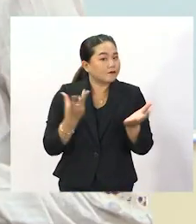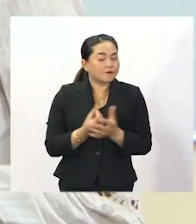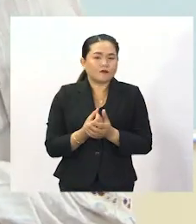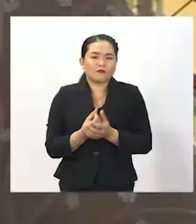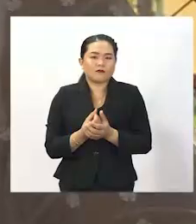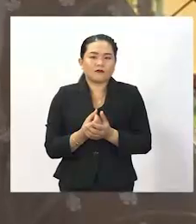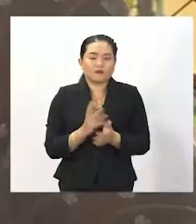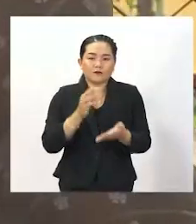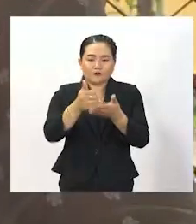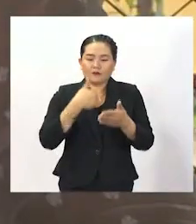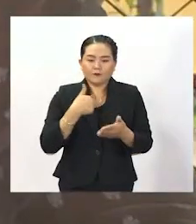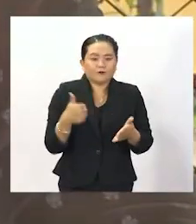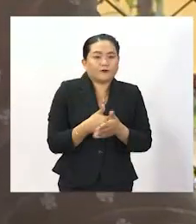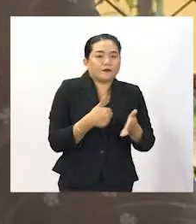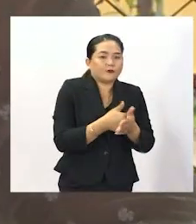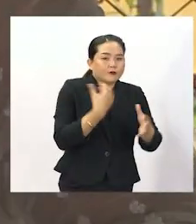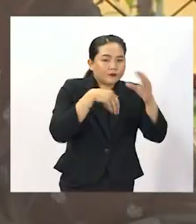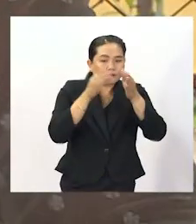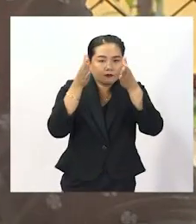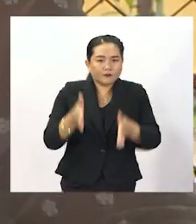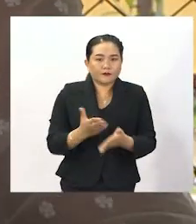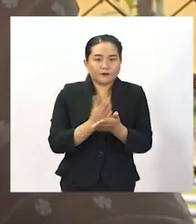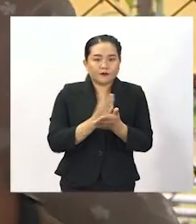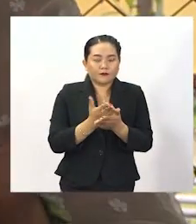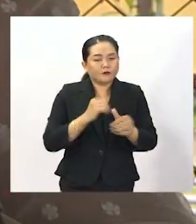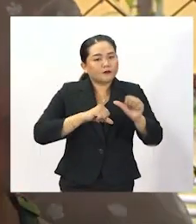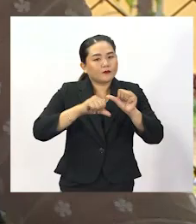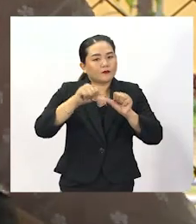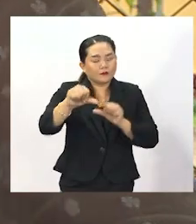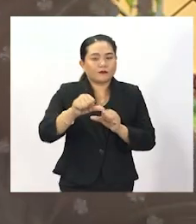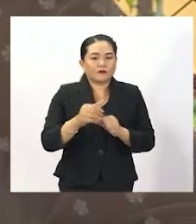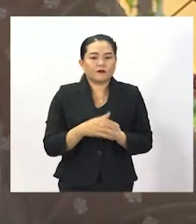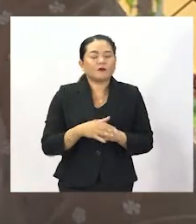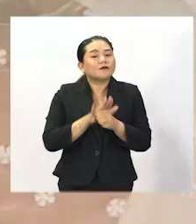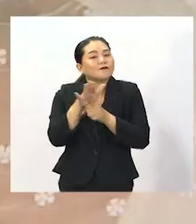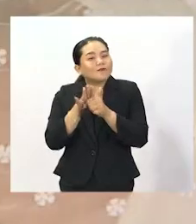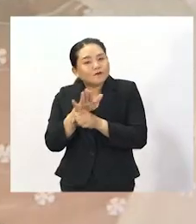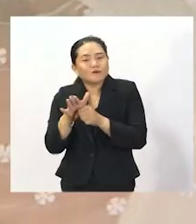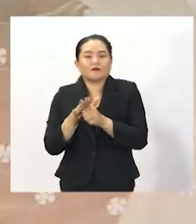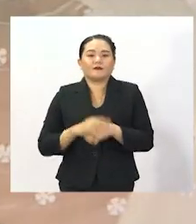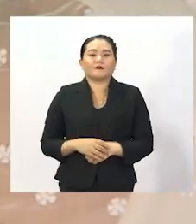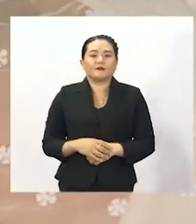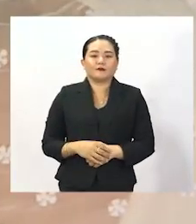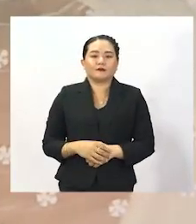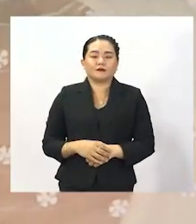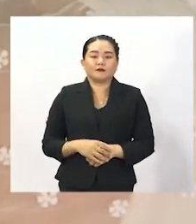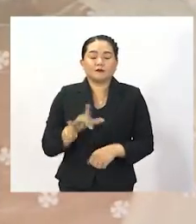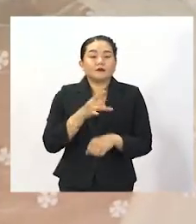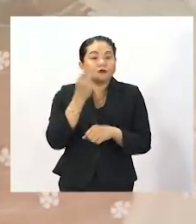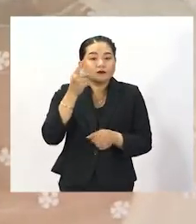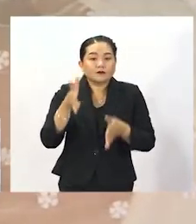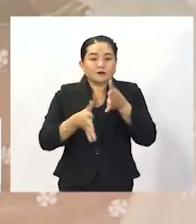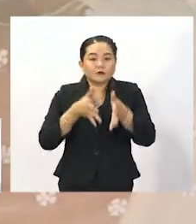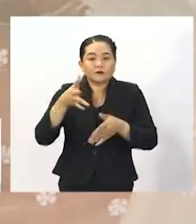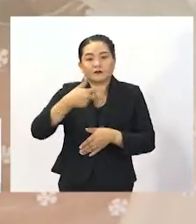វាដូចថាជួយឲ្យខ្ញុំចេះព្យាយាមរៀនបកប្រែអញ្ចឹងណាតែតើវាទៅជាទម្លាប ់ពេលដែលចេះភាសាសញ្ញា